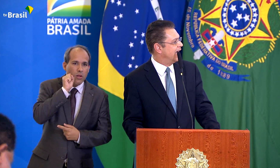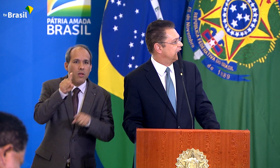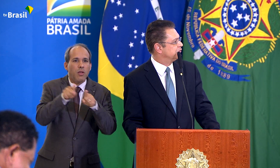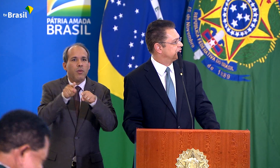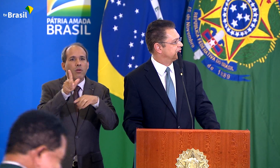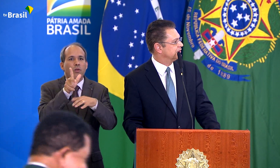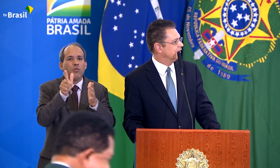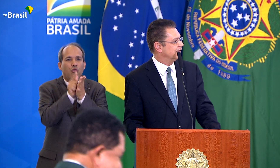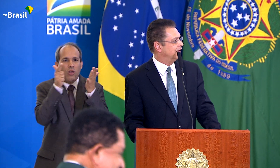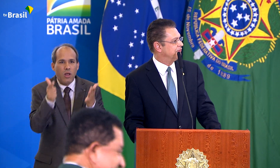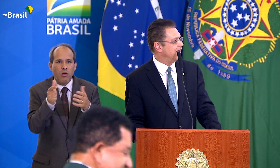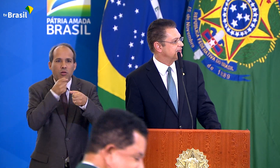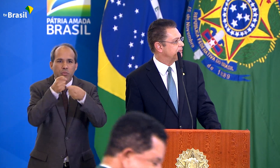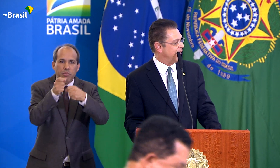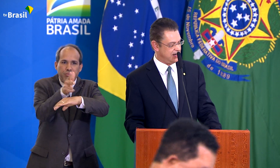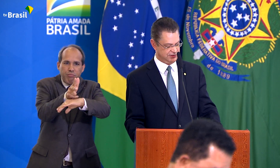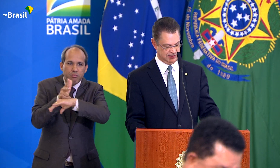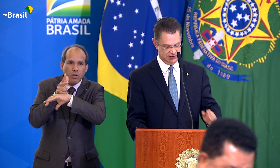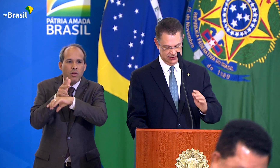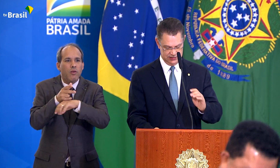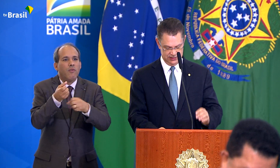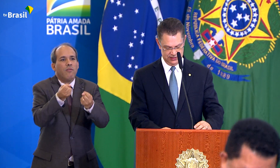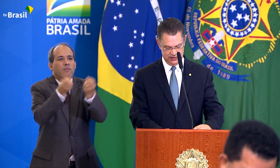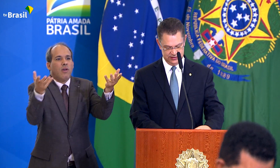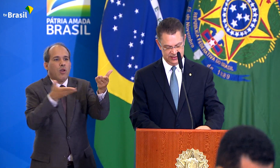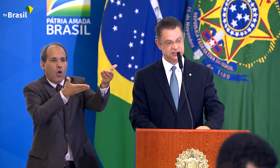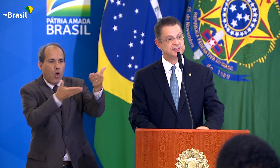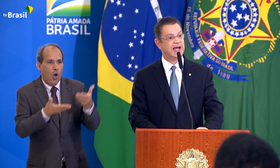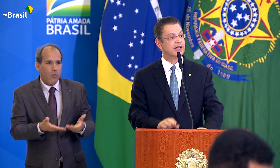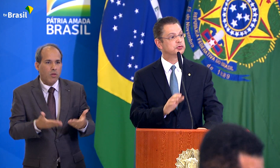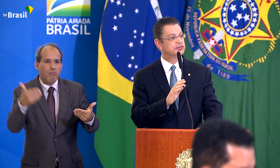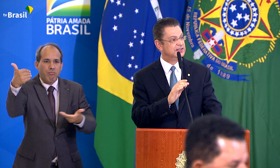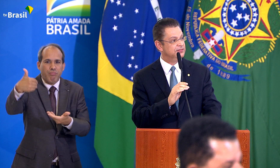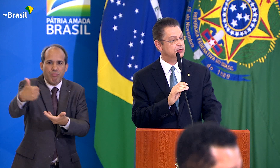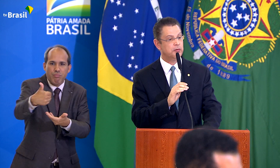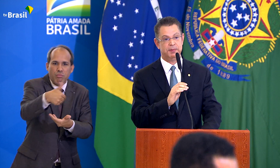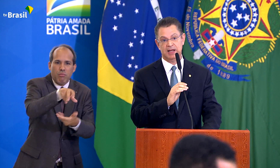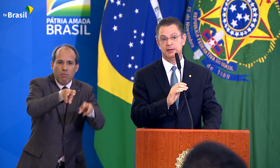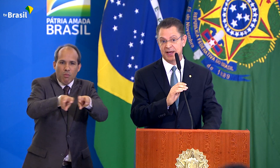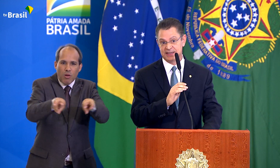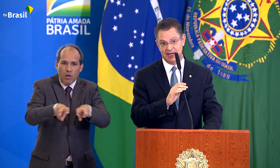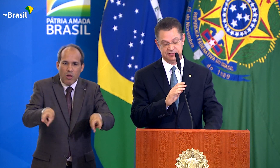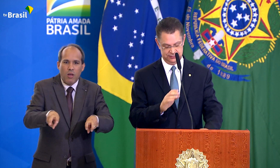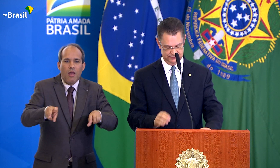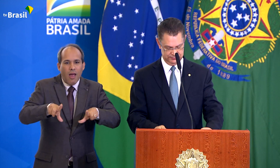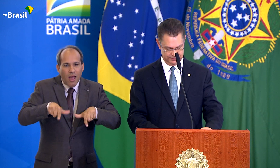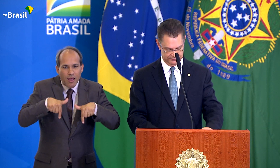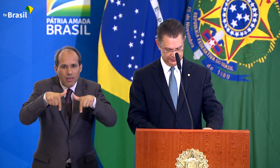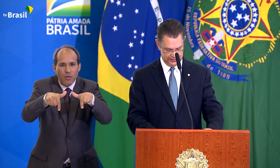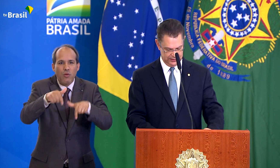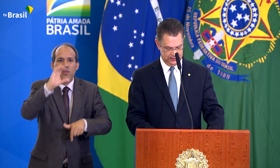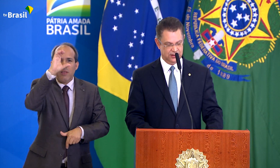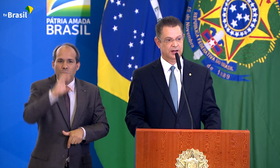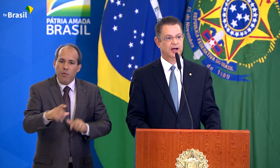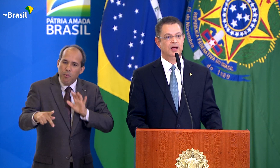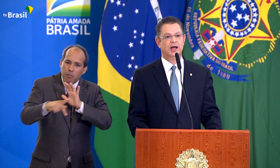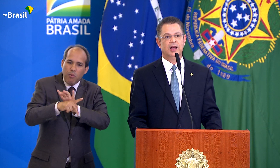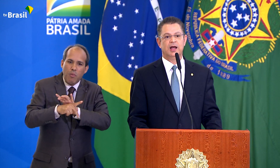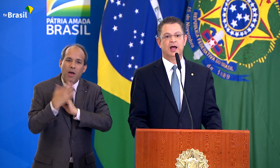convidados e fazem parte deste ato Cívico pela Liberdade